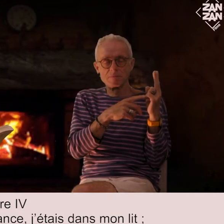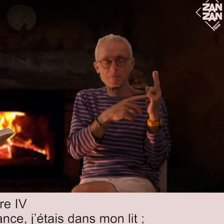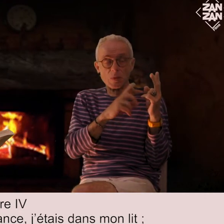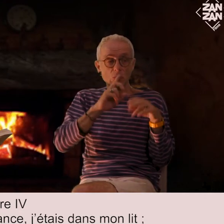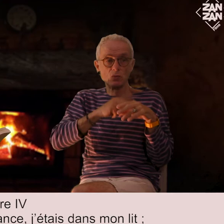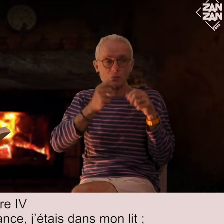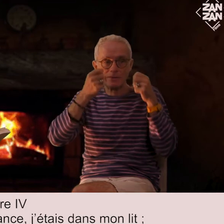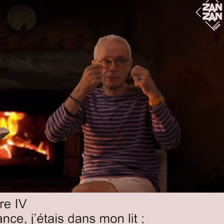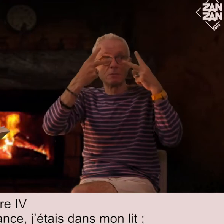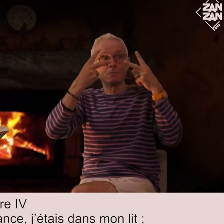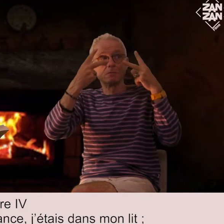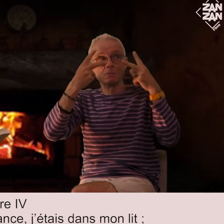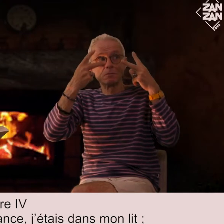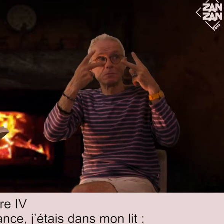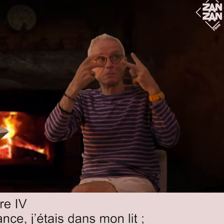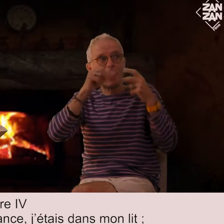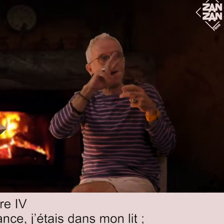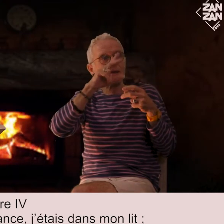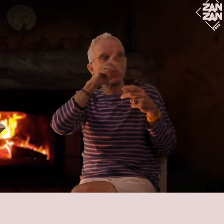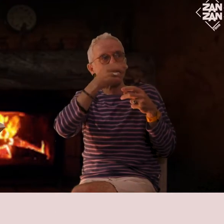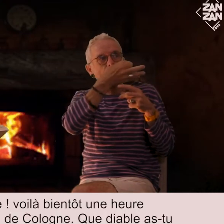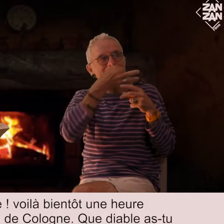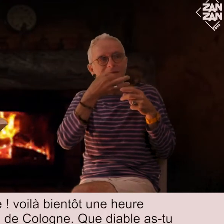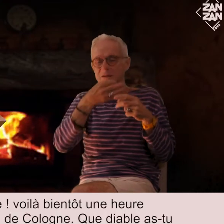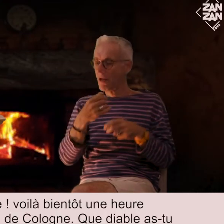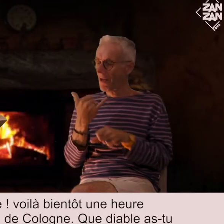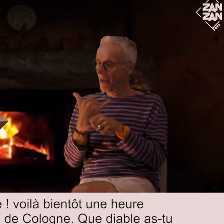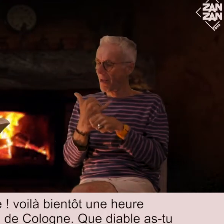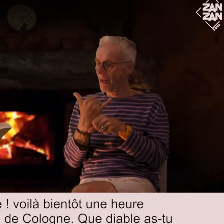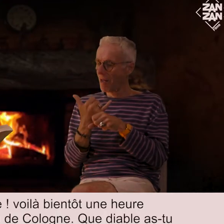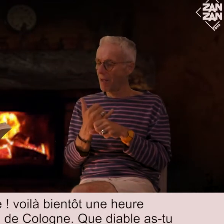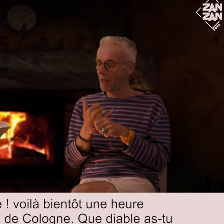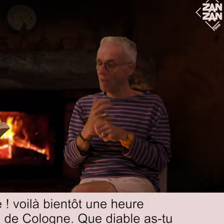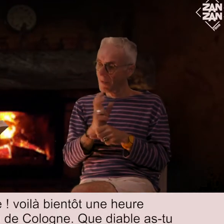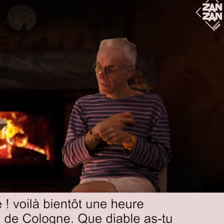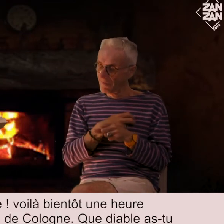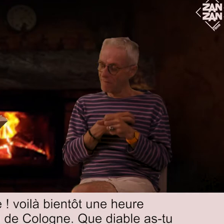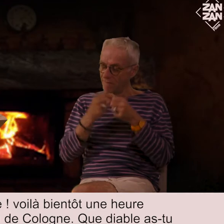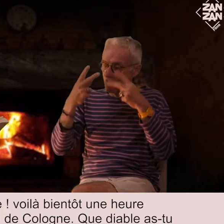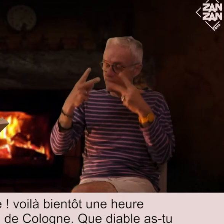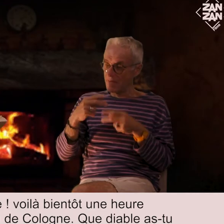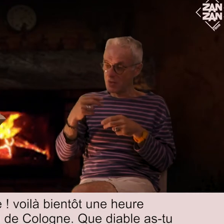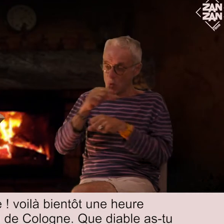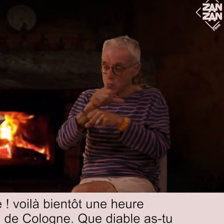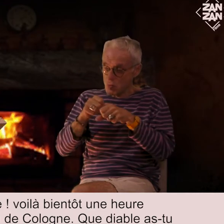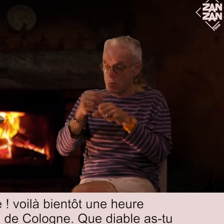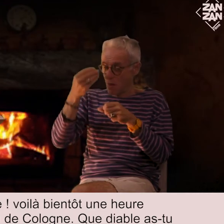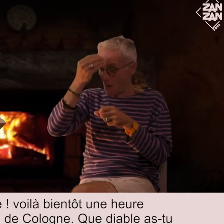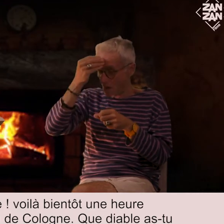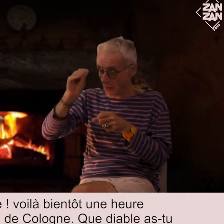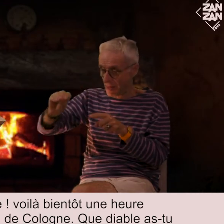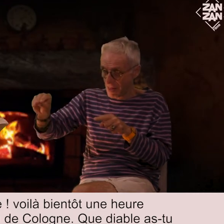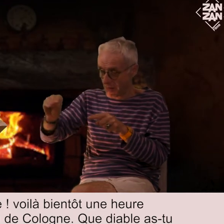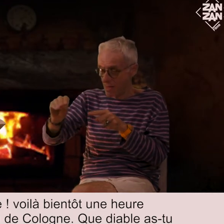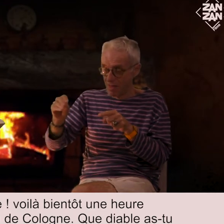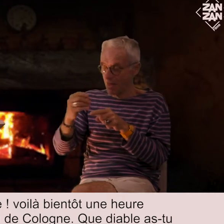aussitôt que j'eus ouvert les yeux Arrigo s'écria ah ce n'est pas dommage voilà bientôt une heure que je te frotte les